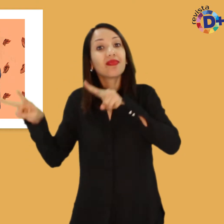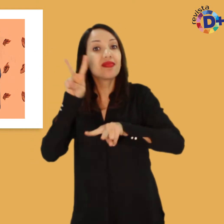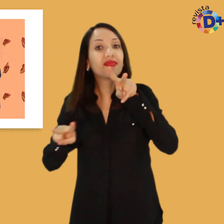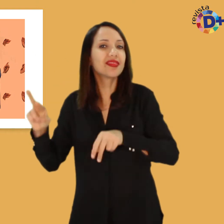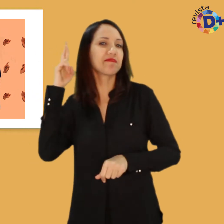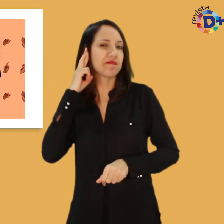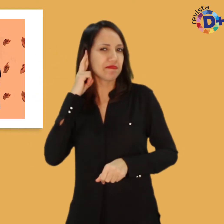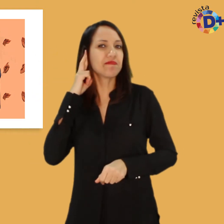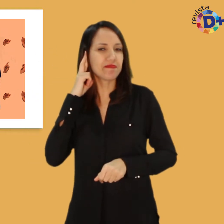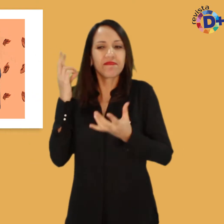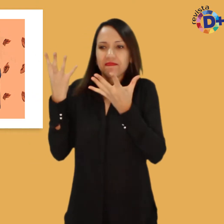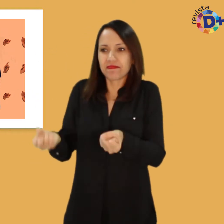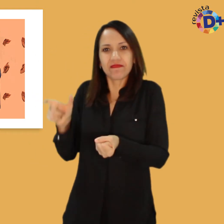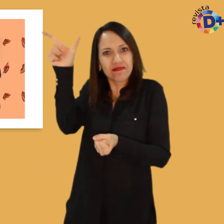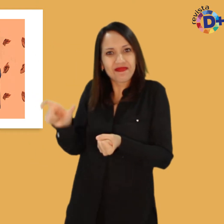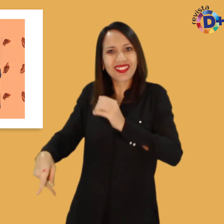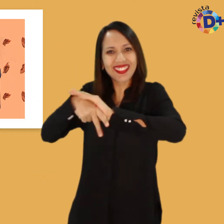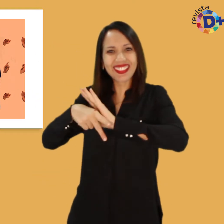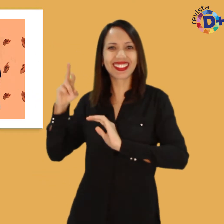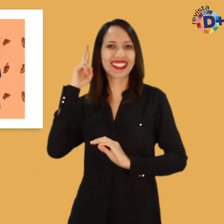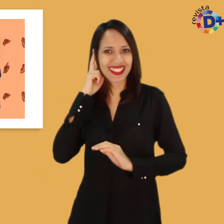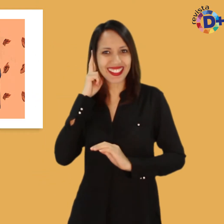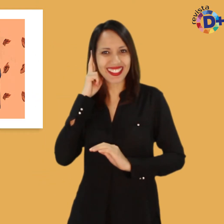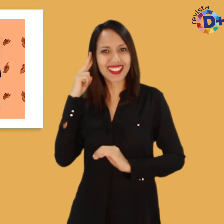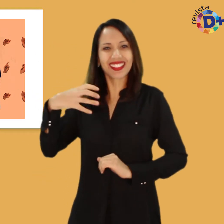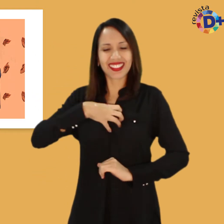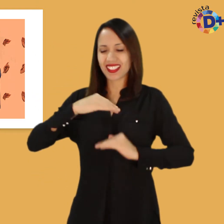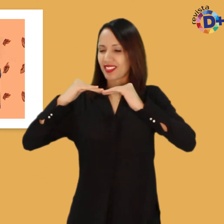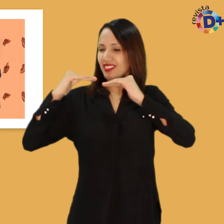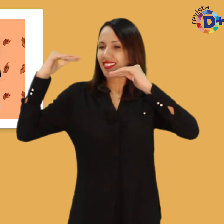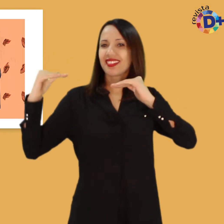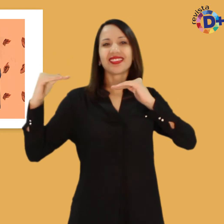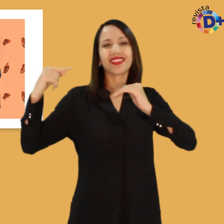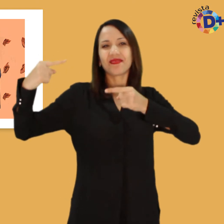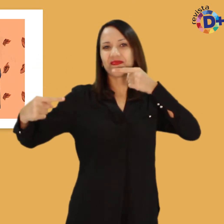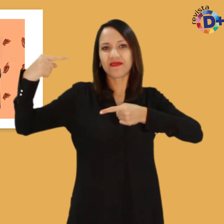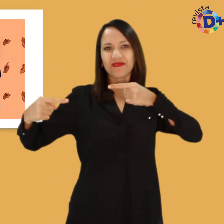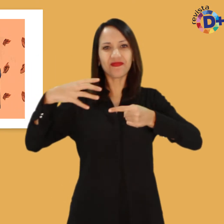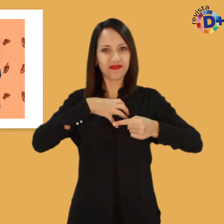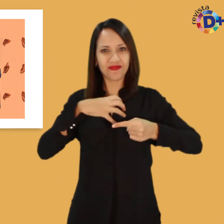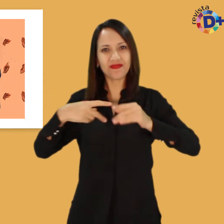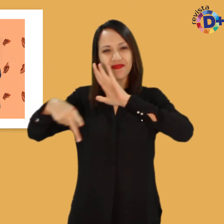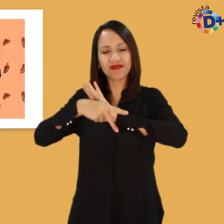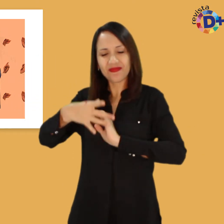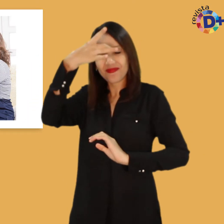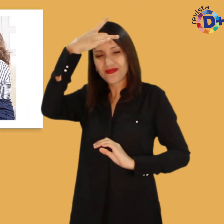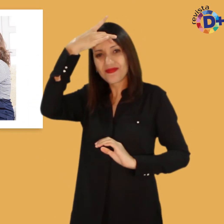surdez é assumida pelo próprio surdo como uma posição política, estando tal sujeito consciente de que tem